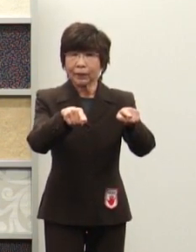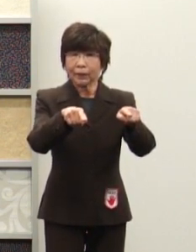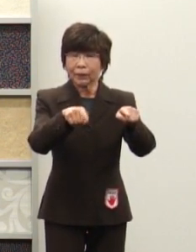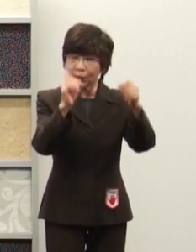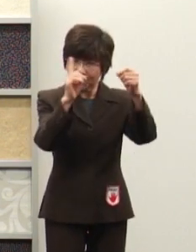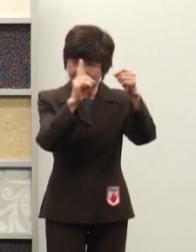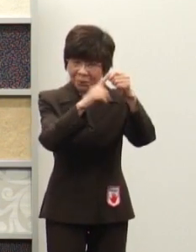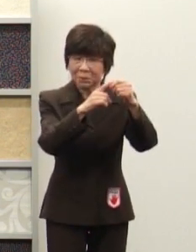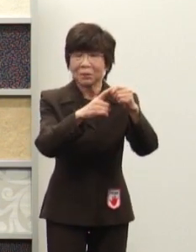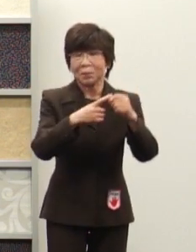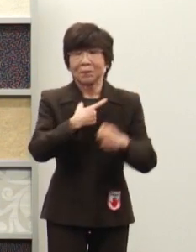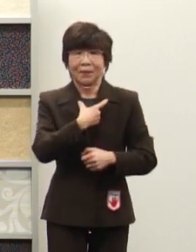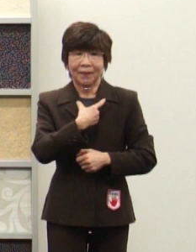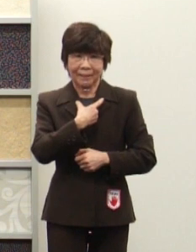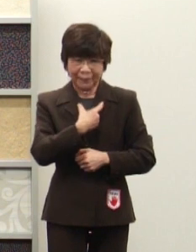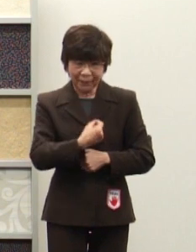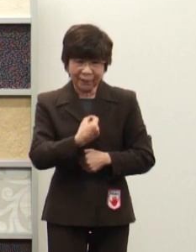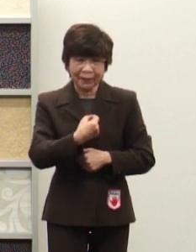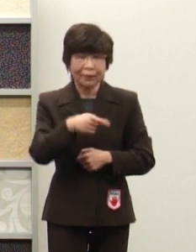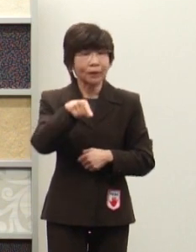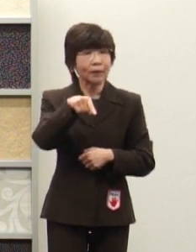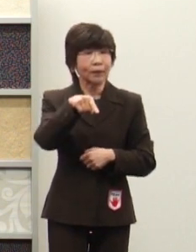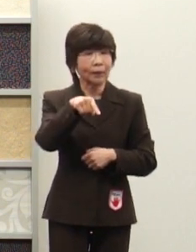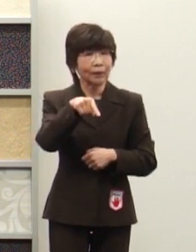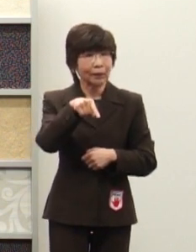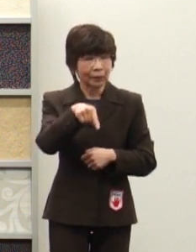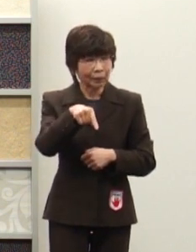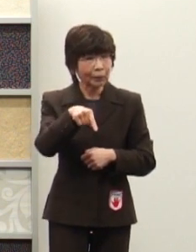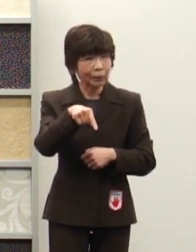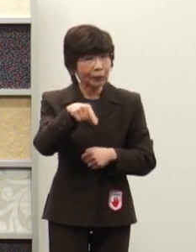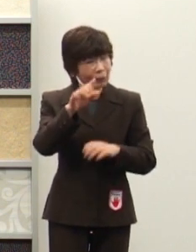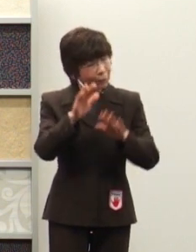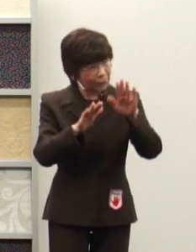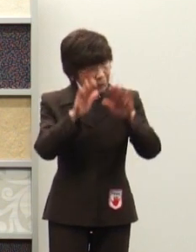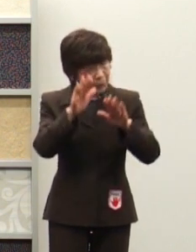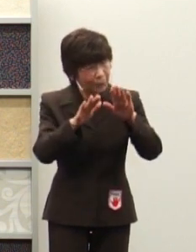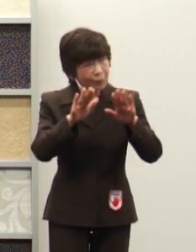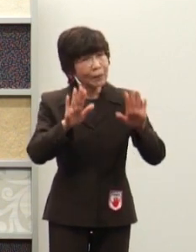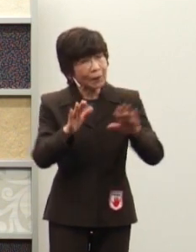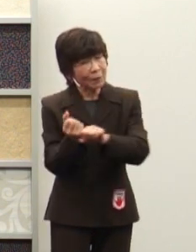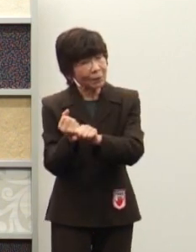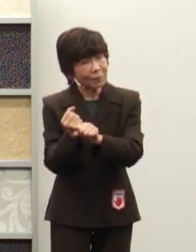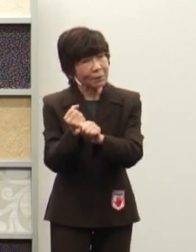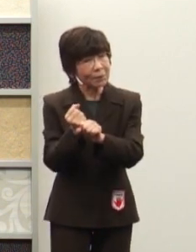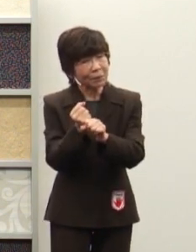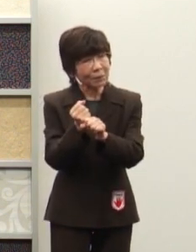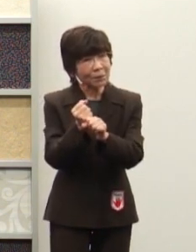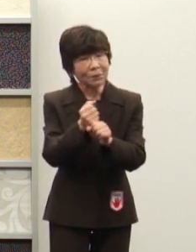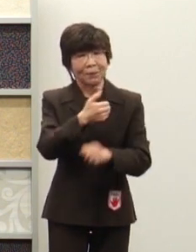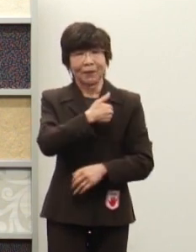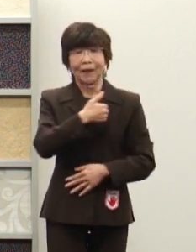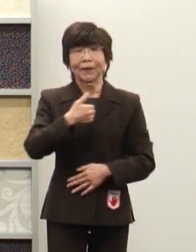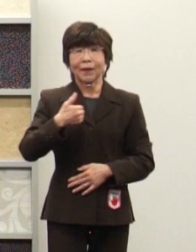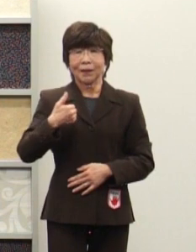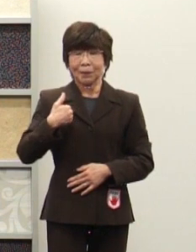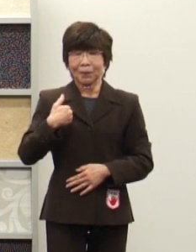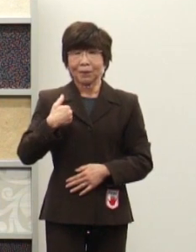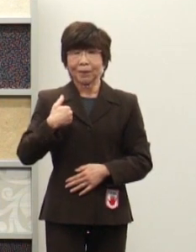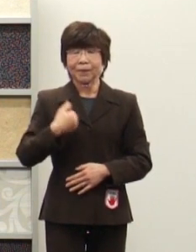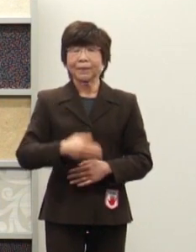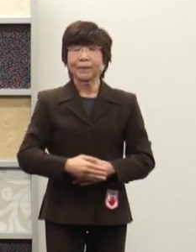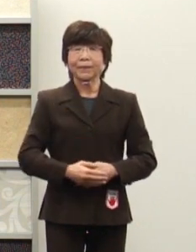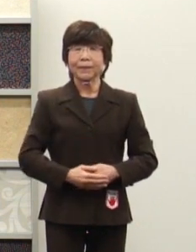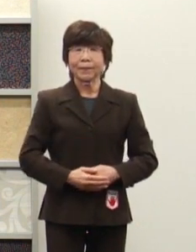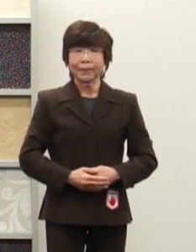まあ、真剣にその実現に向けて議論できる、ような状況にまでなっているということでありますので、ま